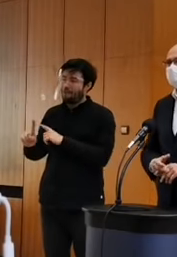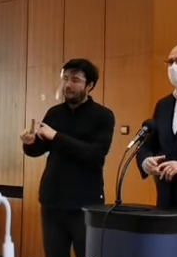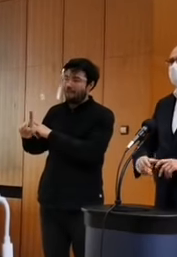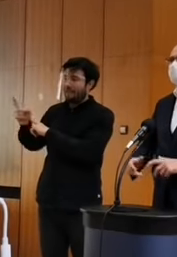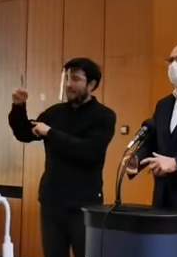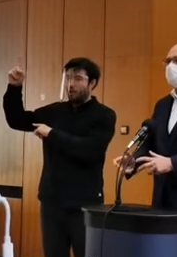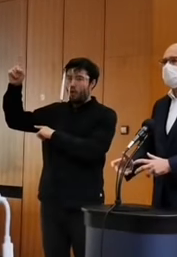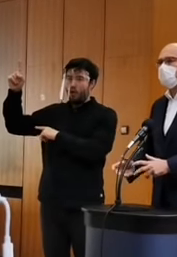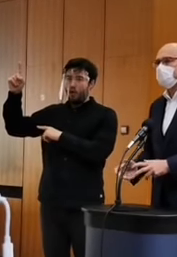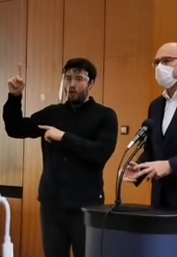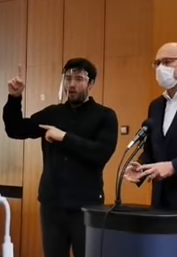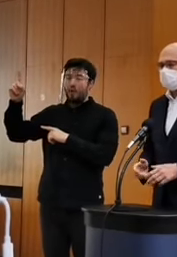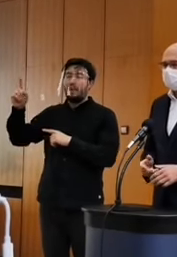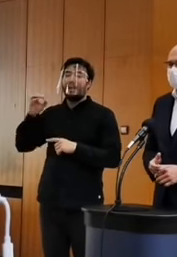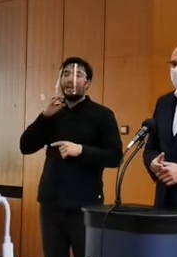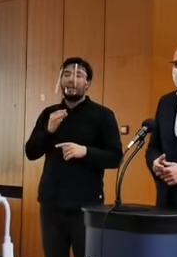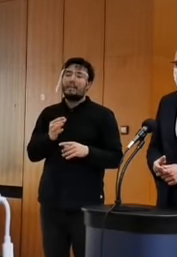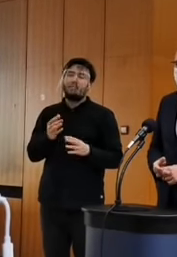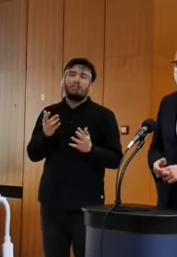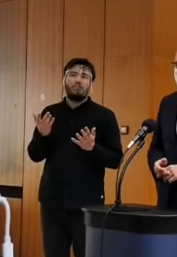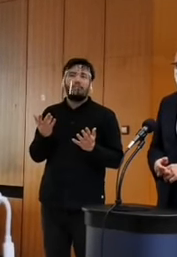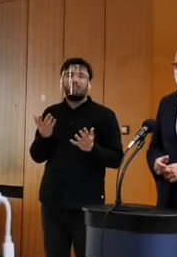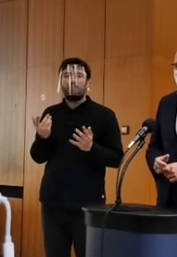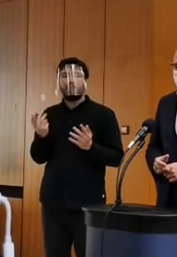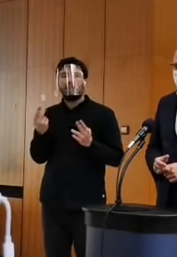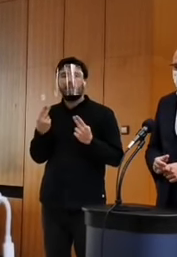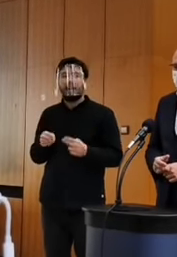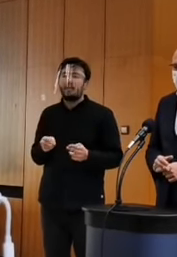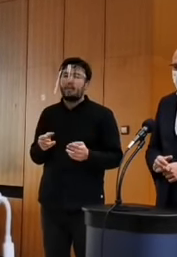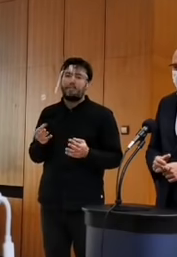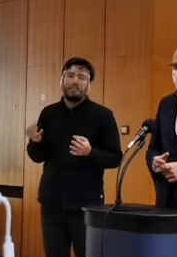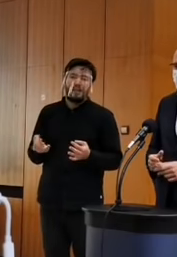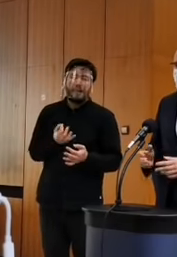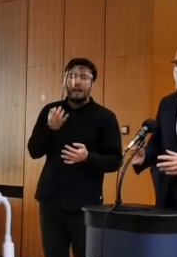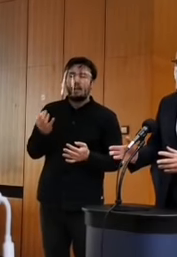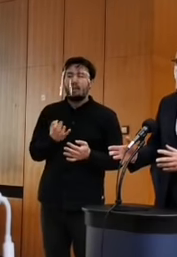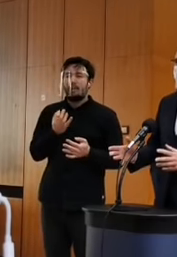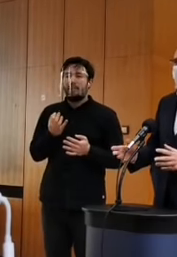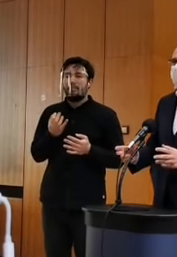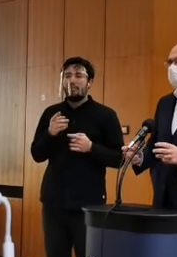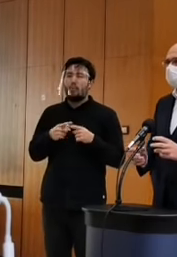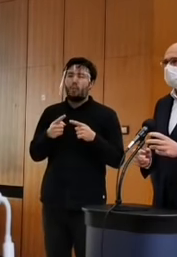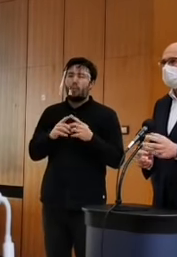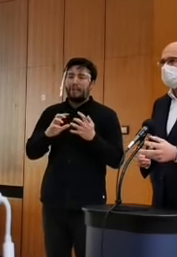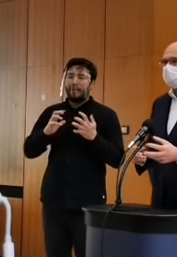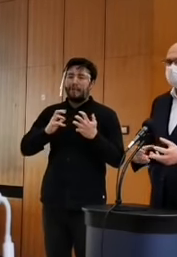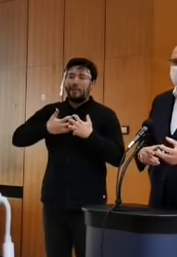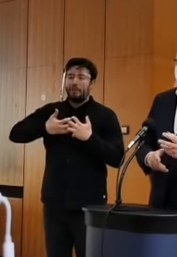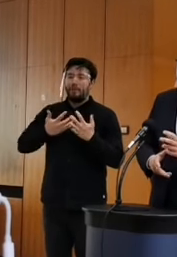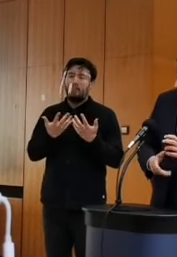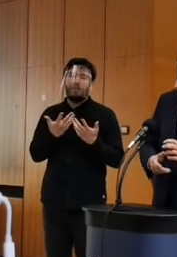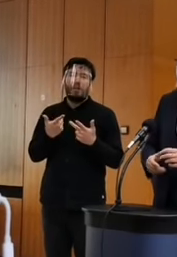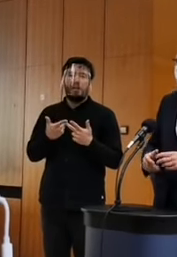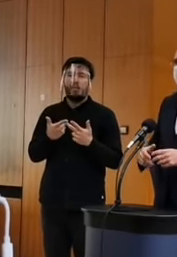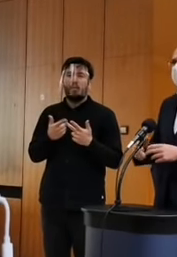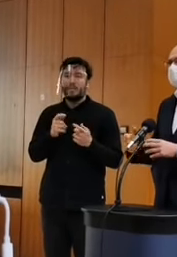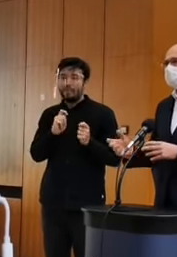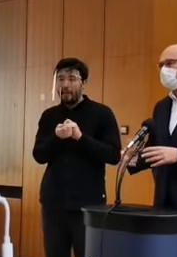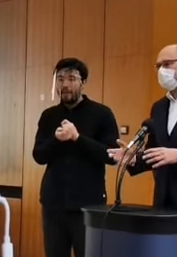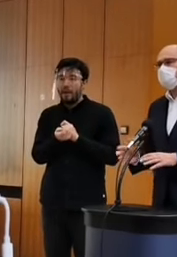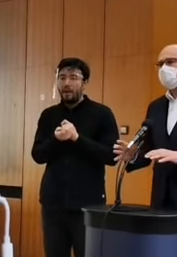stúpnu, ako náhle dojde k nejakému k zádrhelom, k nejakým zmenám,